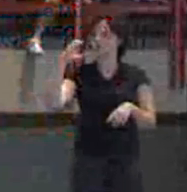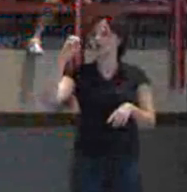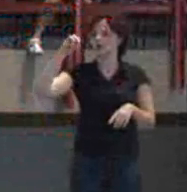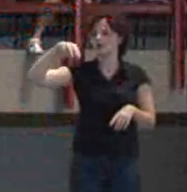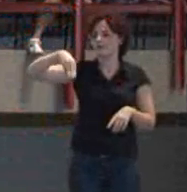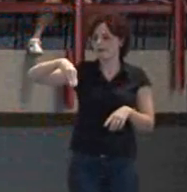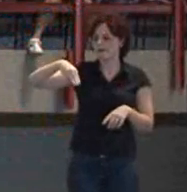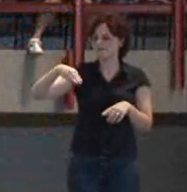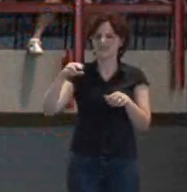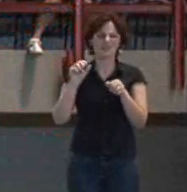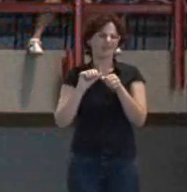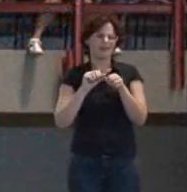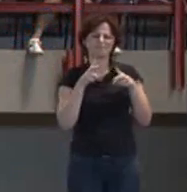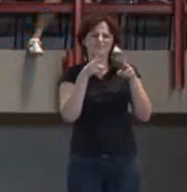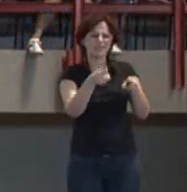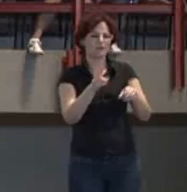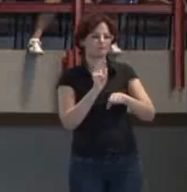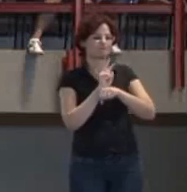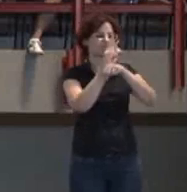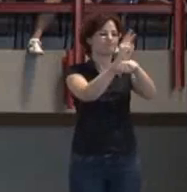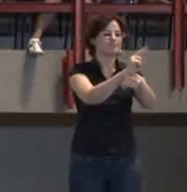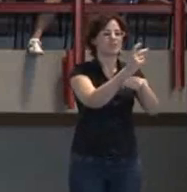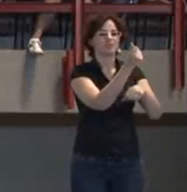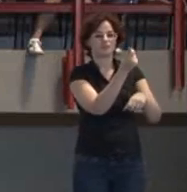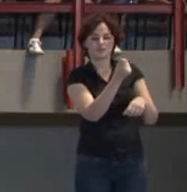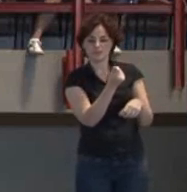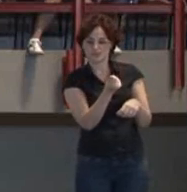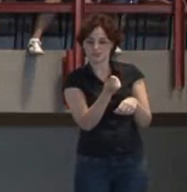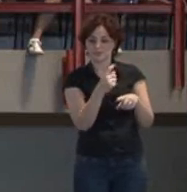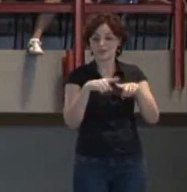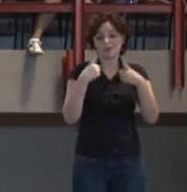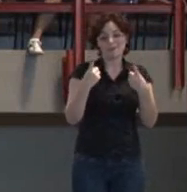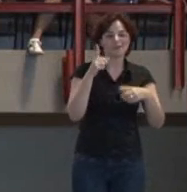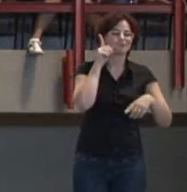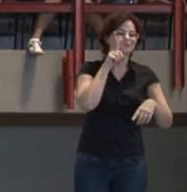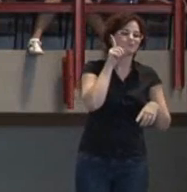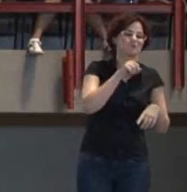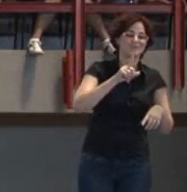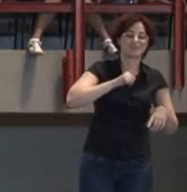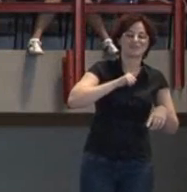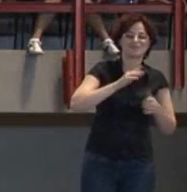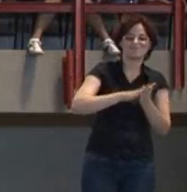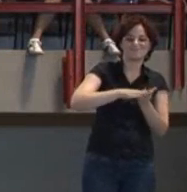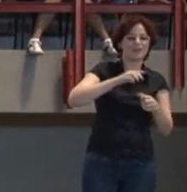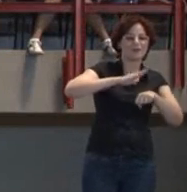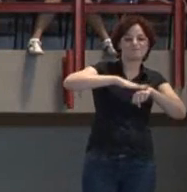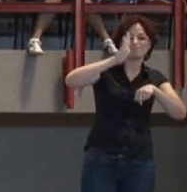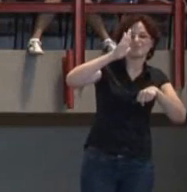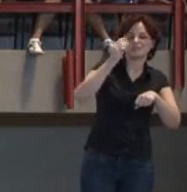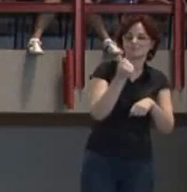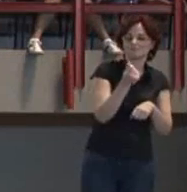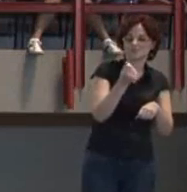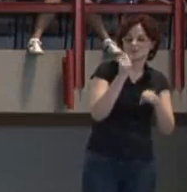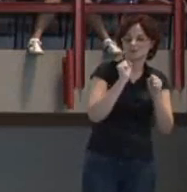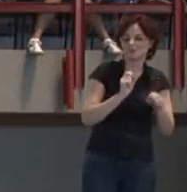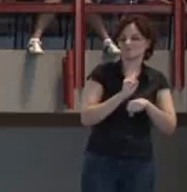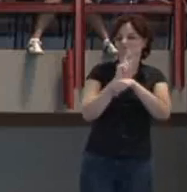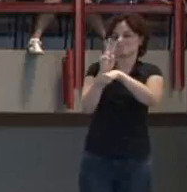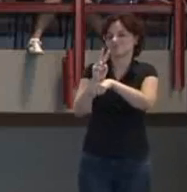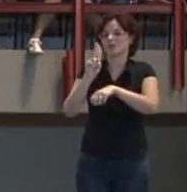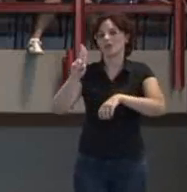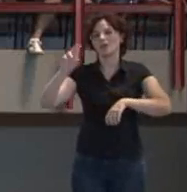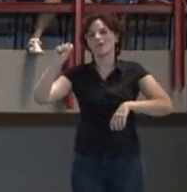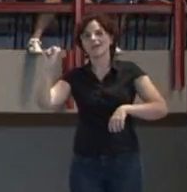empresta dinheiro com uma diferença os americanos tinham mais dinheiro para emprestar os soviéticos menos né então eles vão